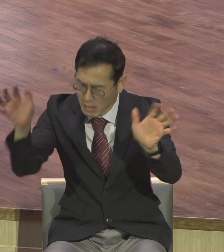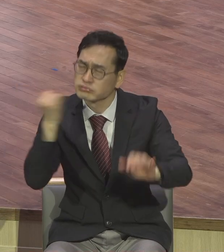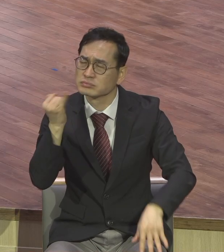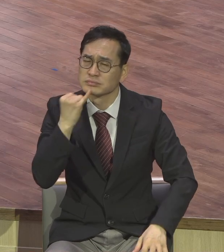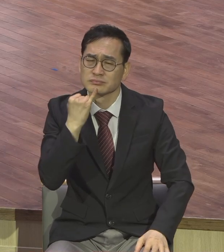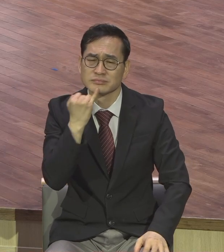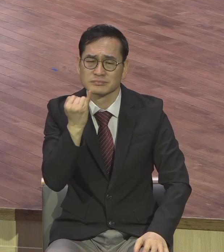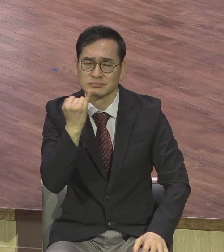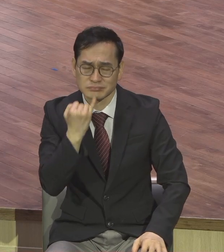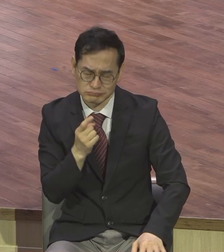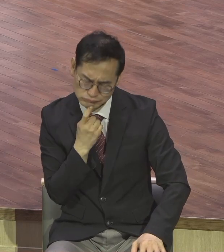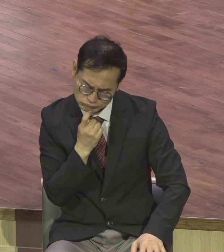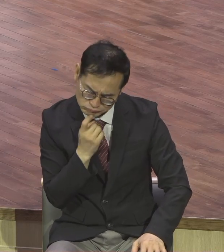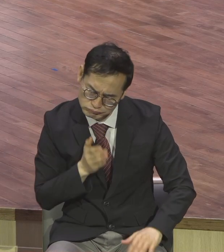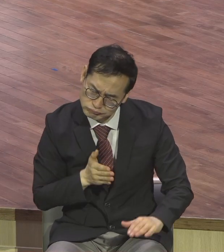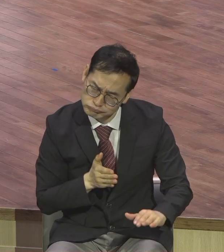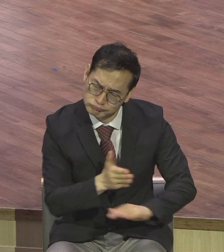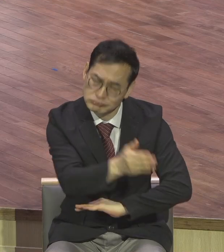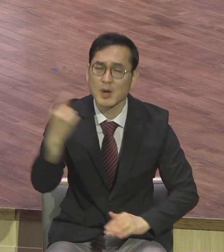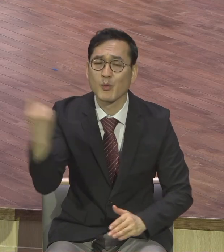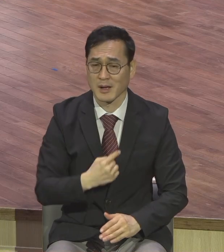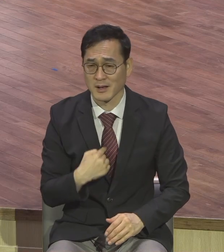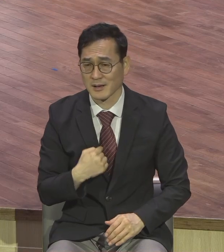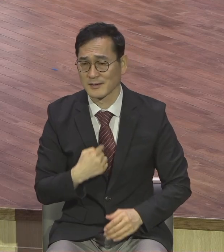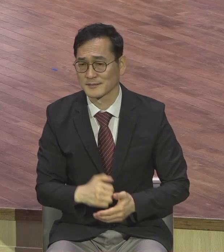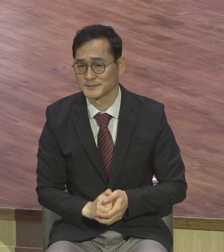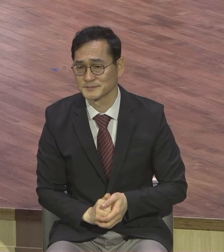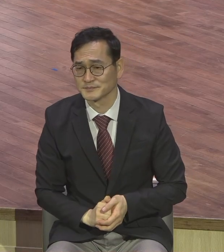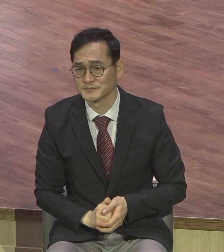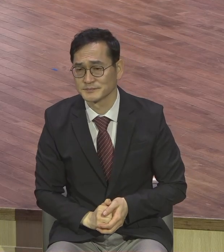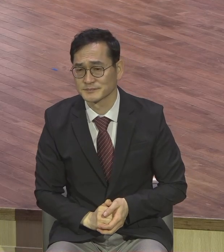아멘. 여러분 신앙생활도 그래 해야 돼요.